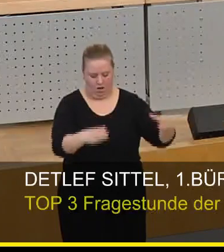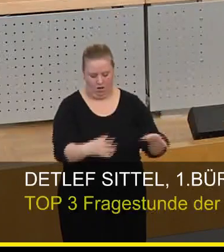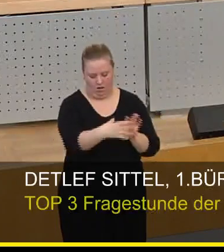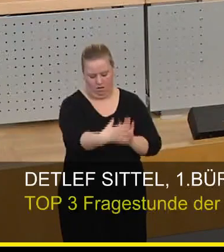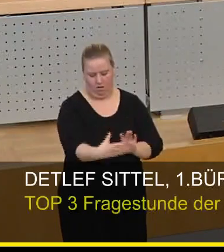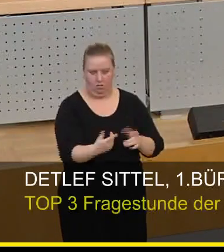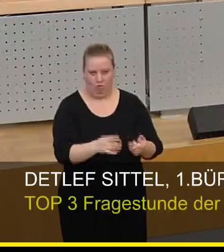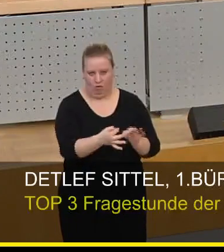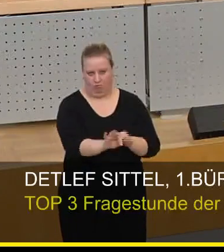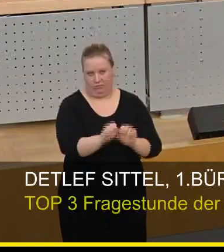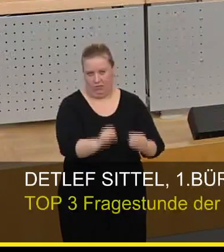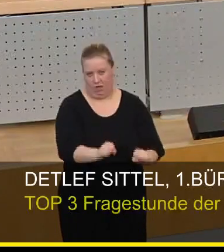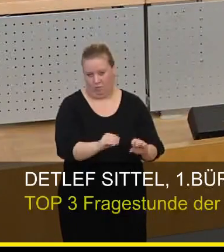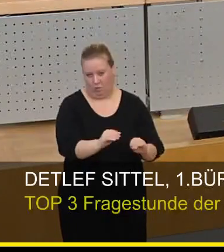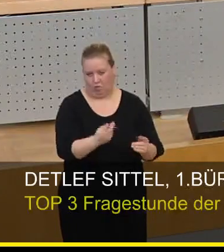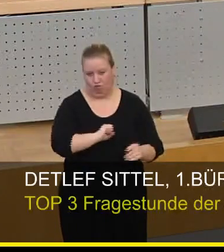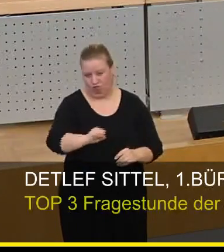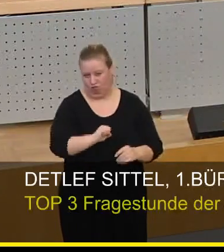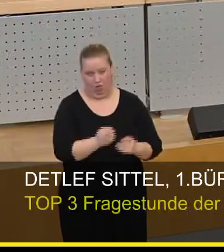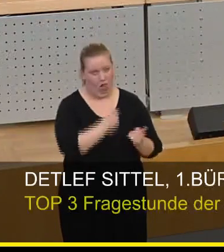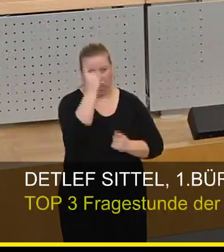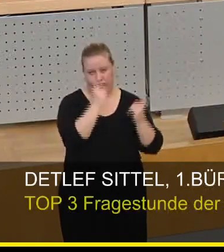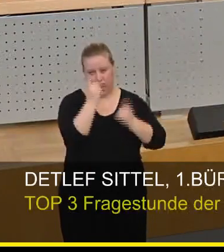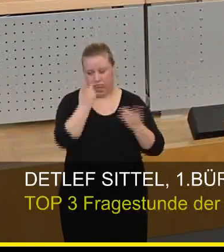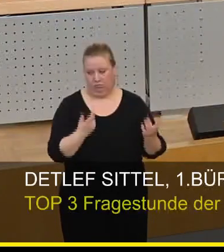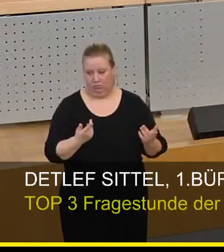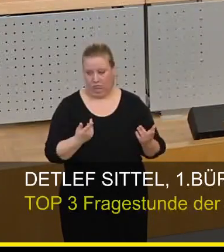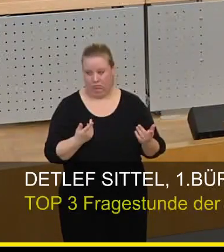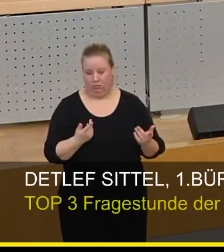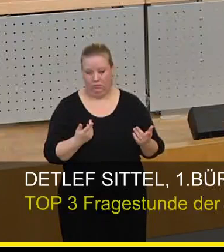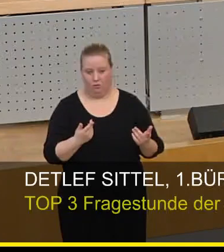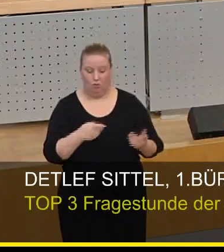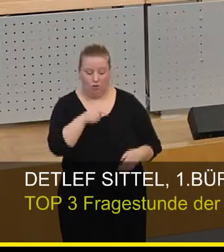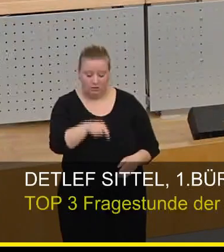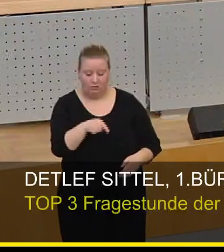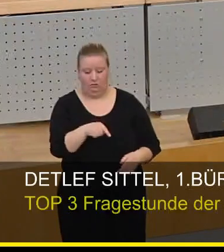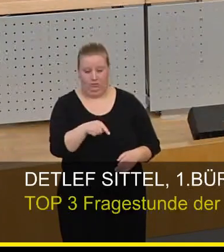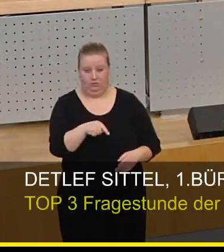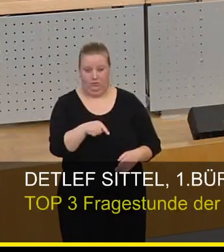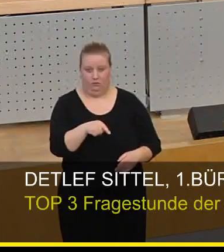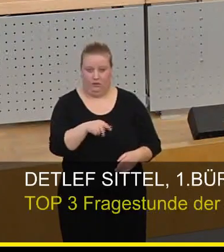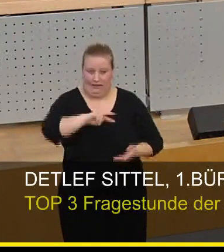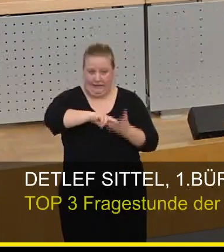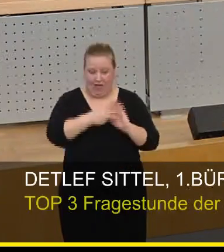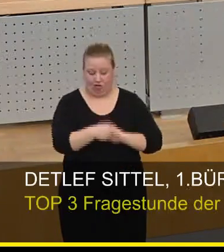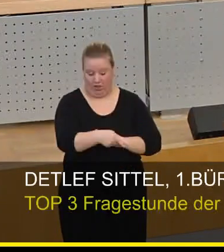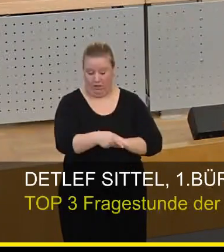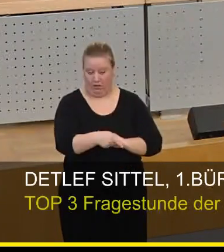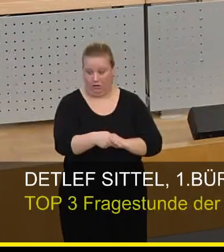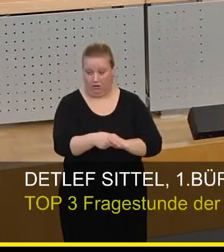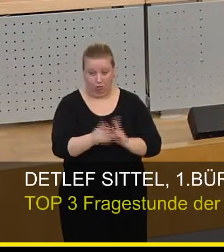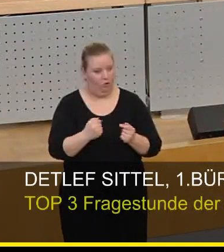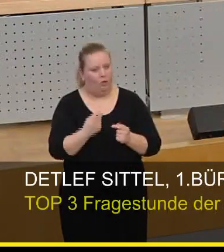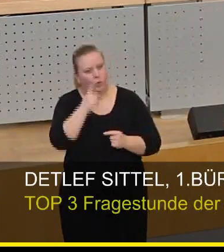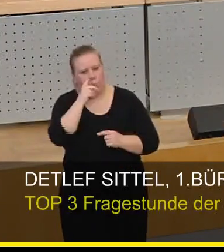Feuerwerkselement verwandt worden ist. Das Verwenden, also das Abbrennen von solchen pyrotechnischen Gegenständen, ist außerhalb